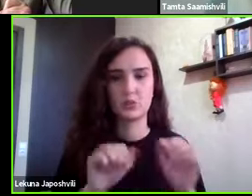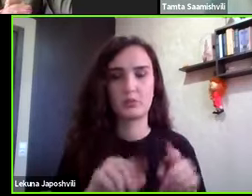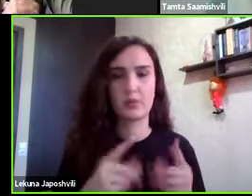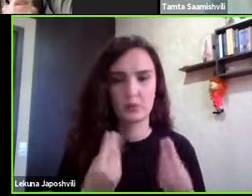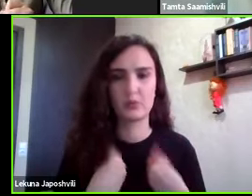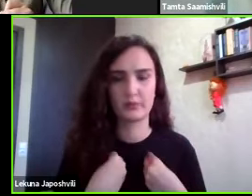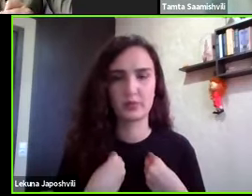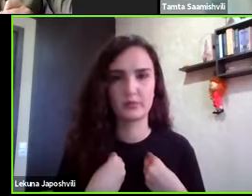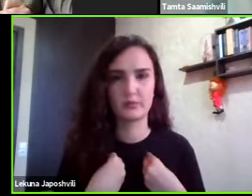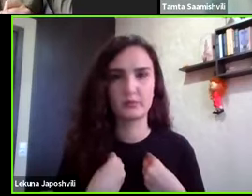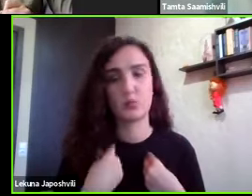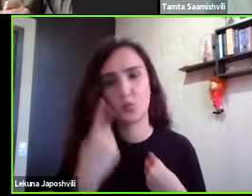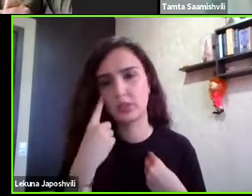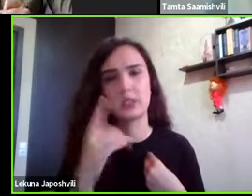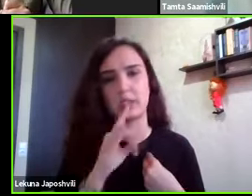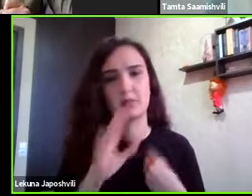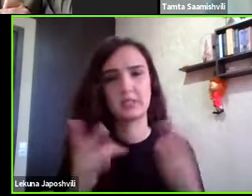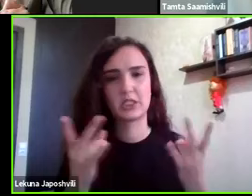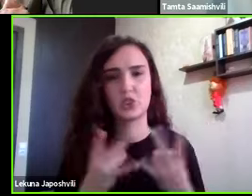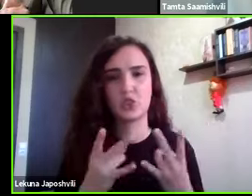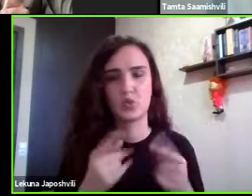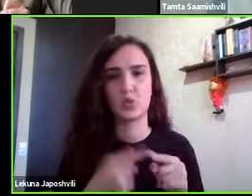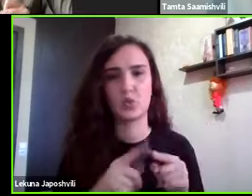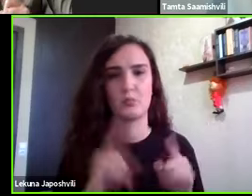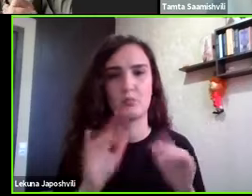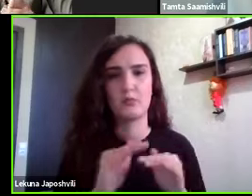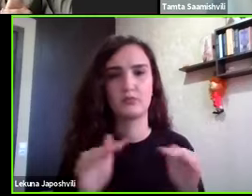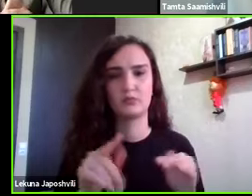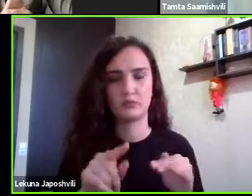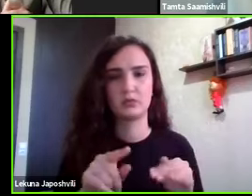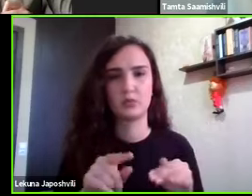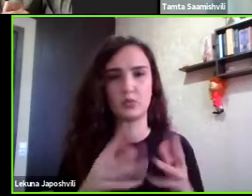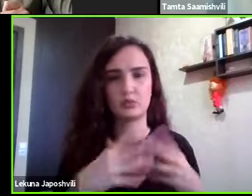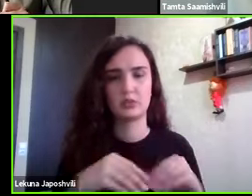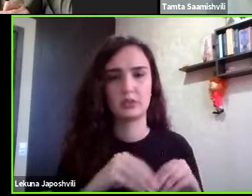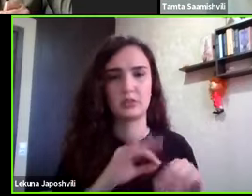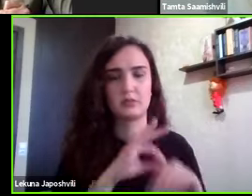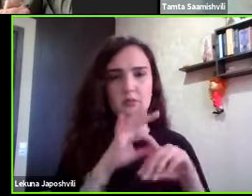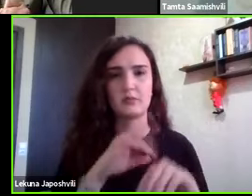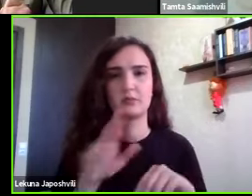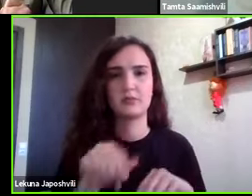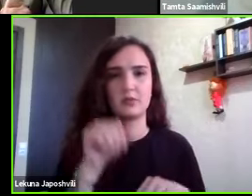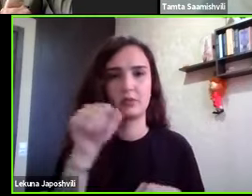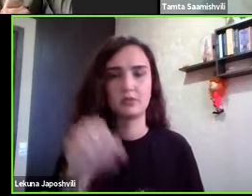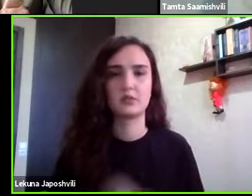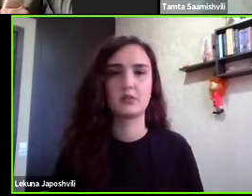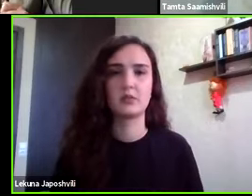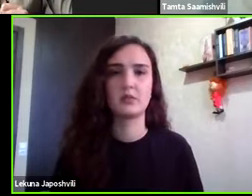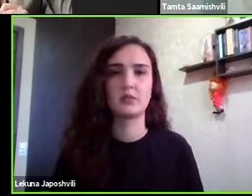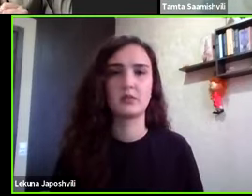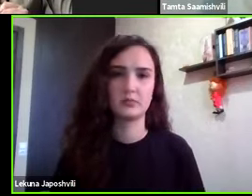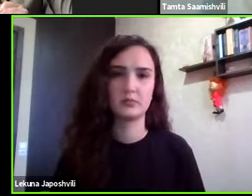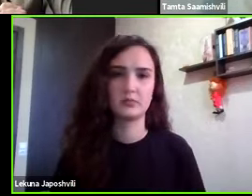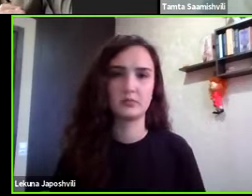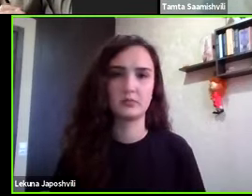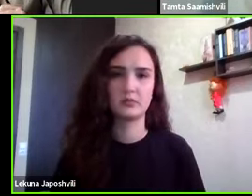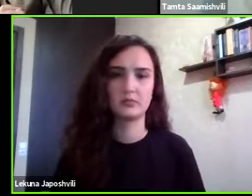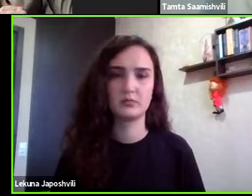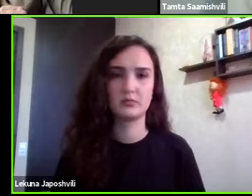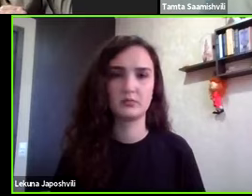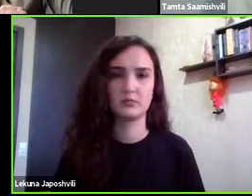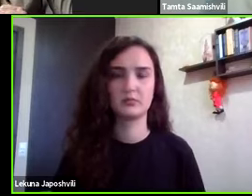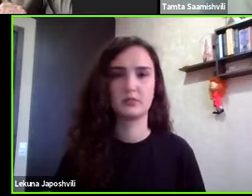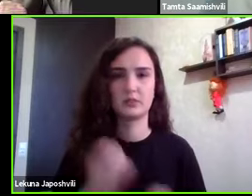მოგწევთ. მე მგონი არ იქნება საჭირო, რომ ბავშვი გამოიყვანოს ოჯახიდან და მიიყვანოს. კიდევ ერთ შეკითხვას წავიკითხავ და